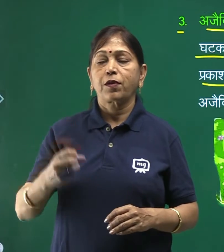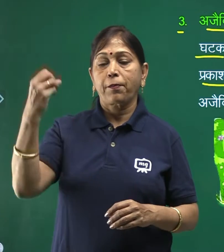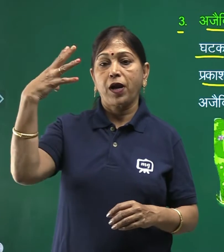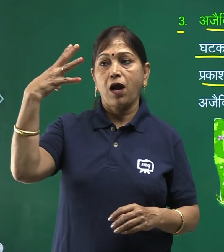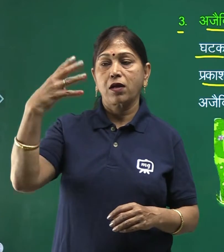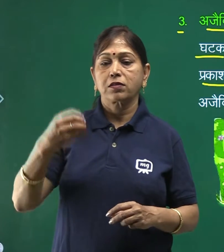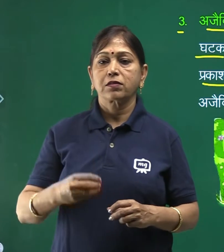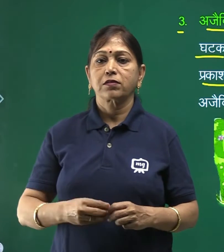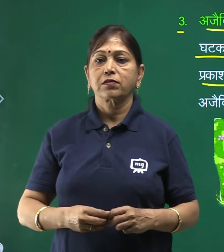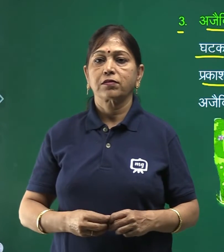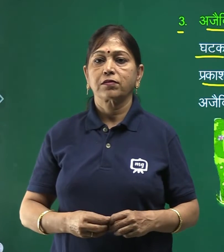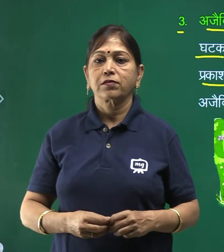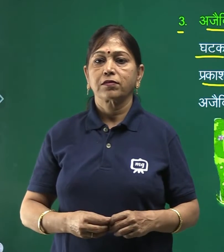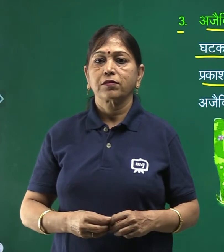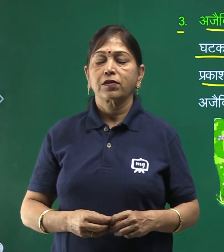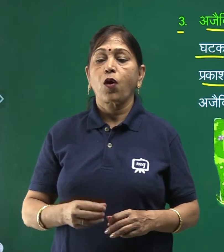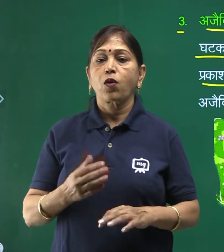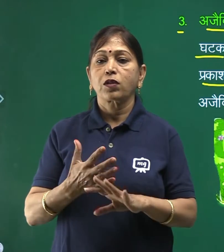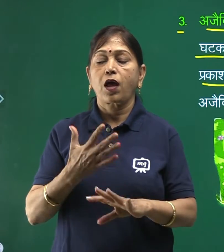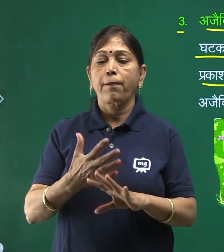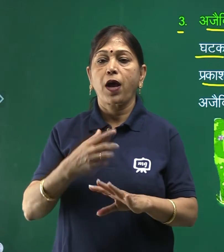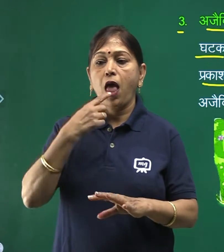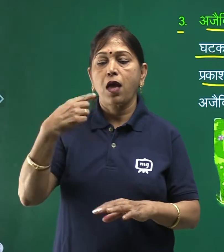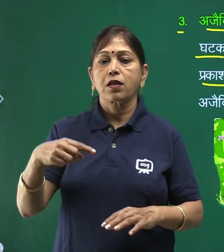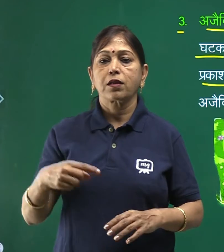प्रकाश और तापमान